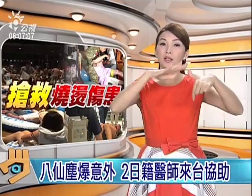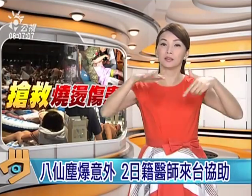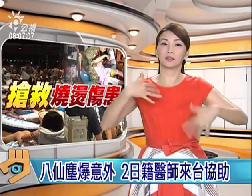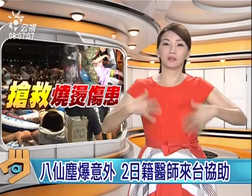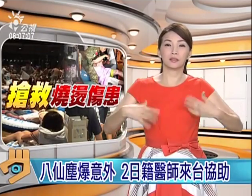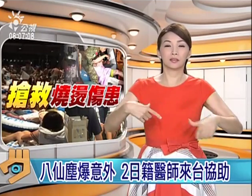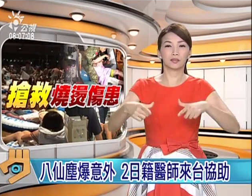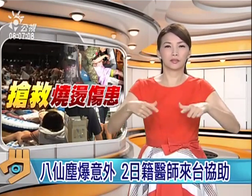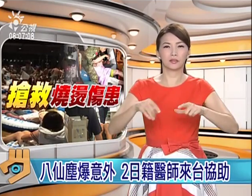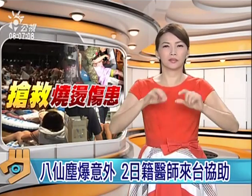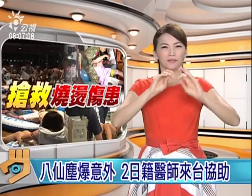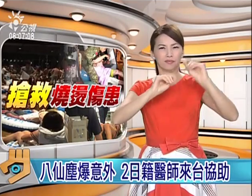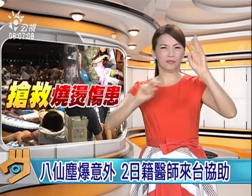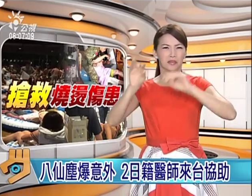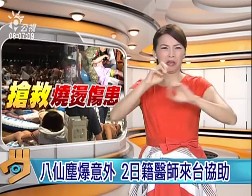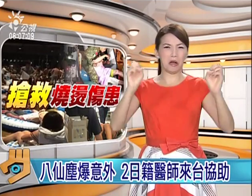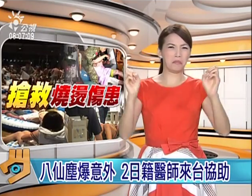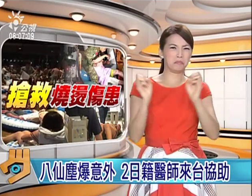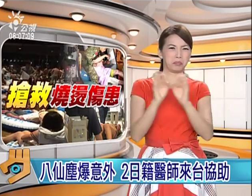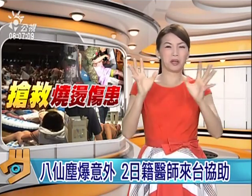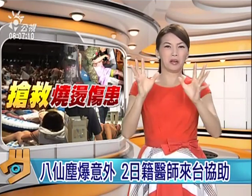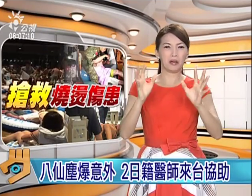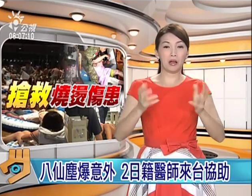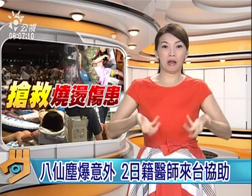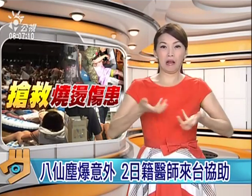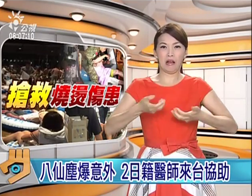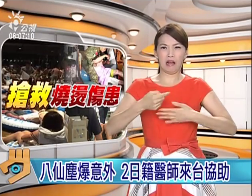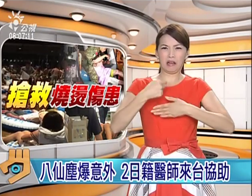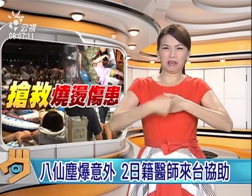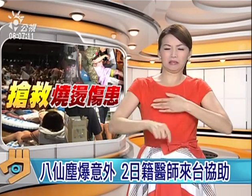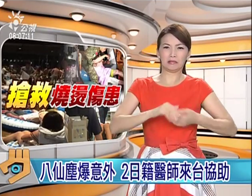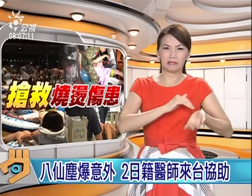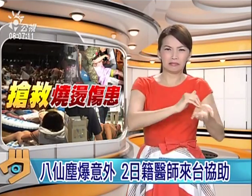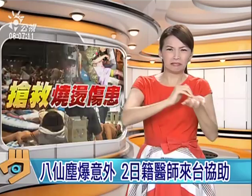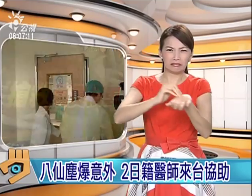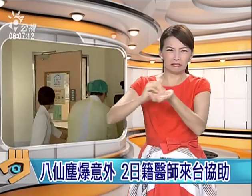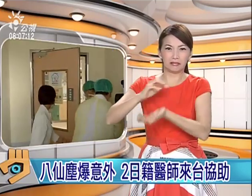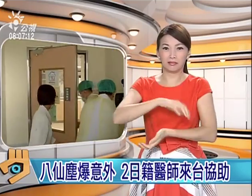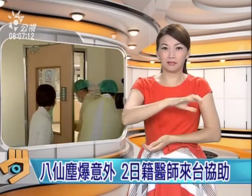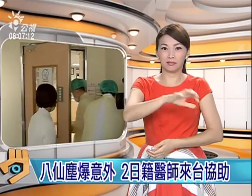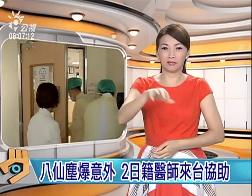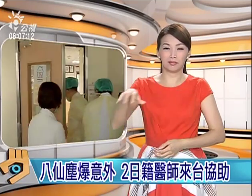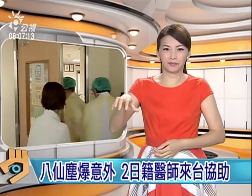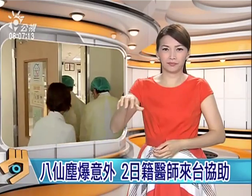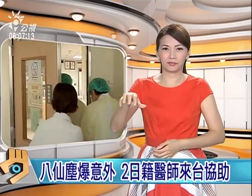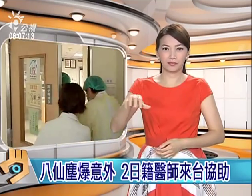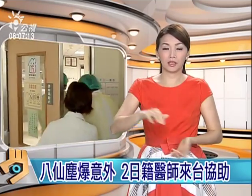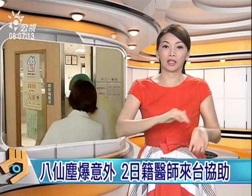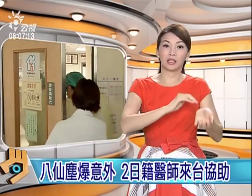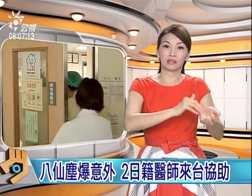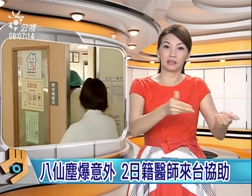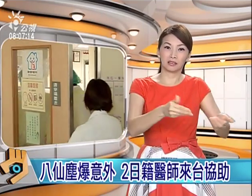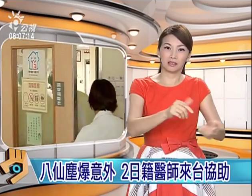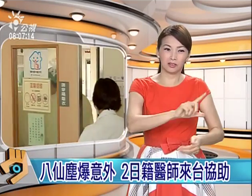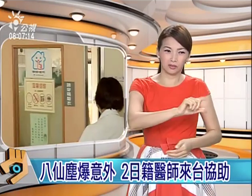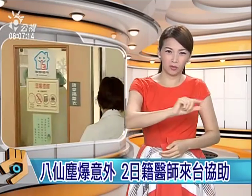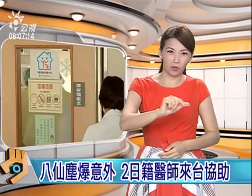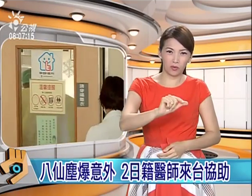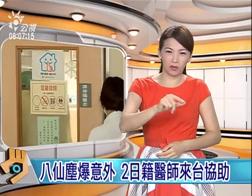八仙乐园粉尘爆炸事件，大批烧烫伤病患一下子涌进了各大医院，除